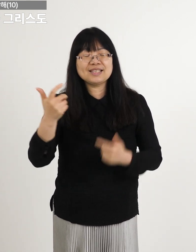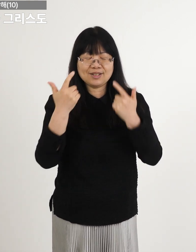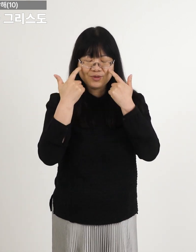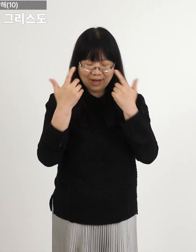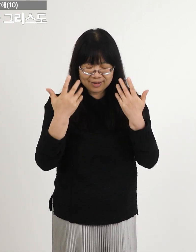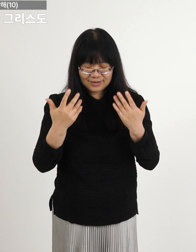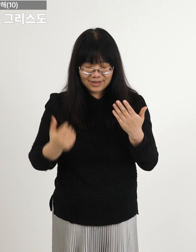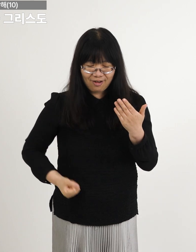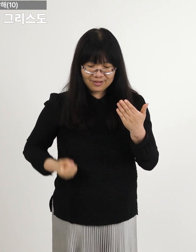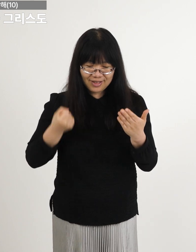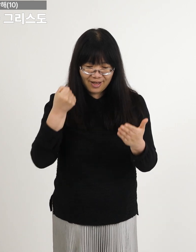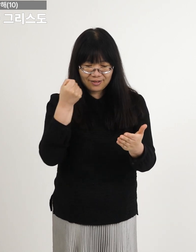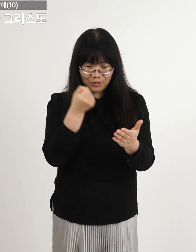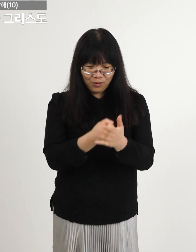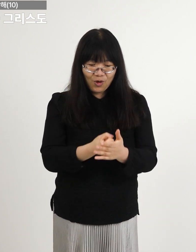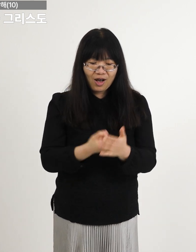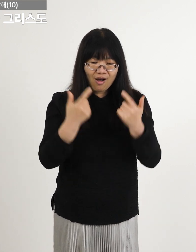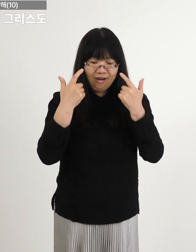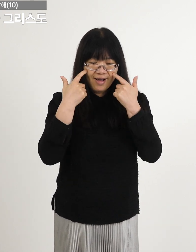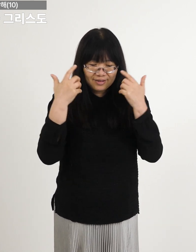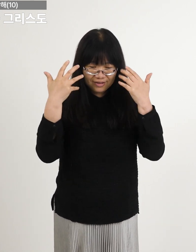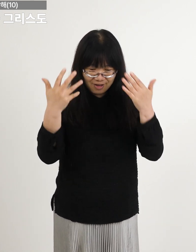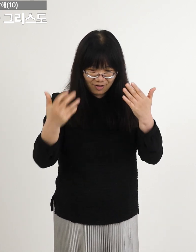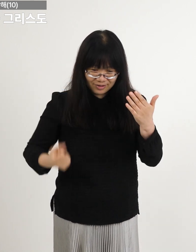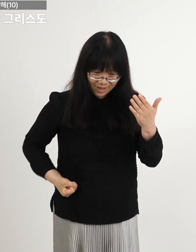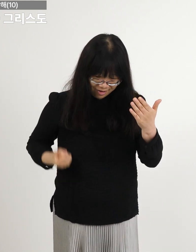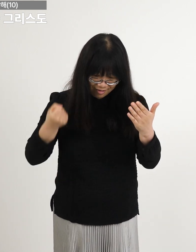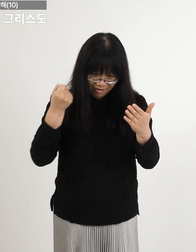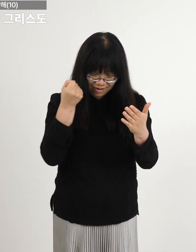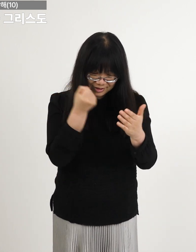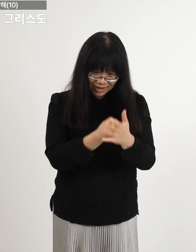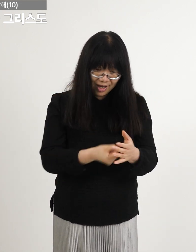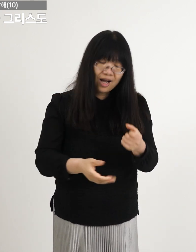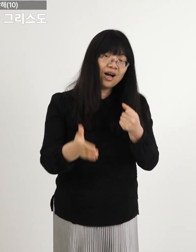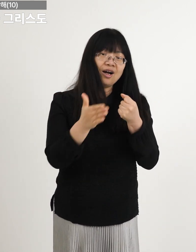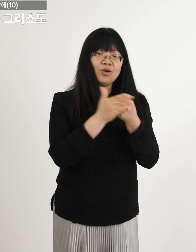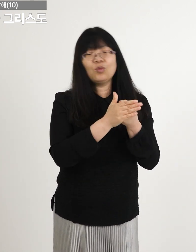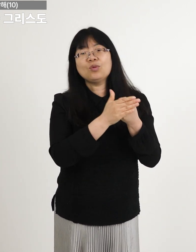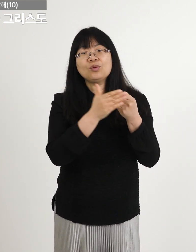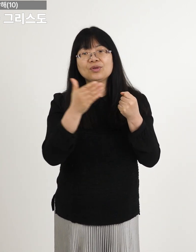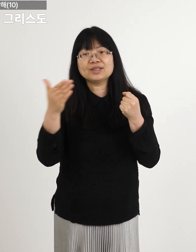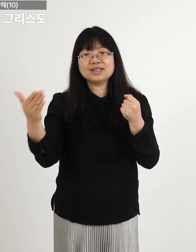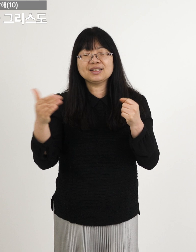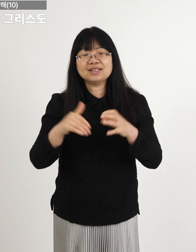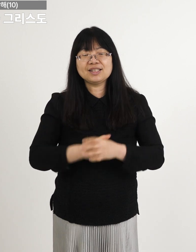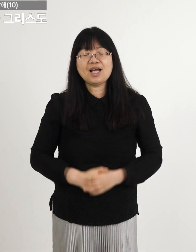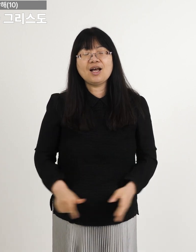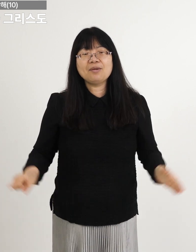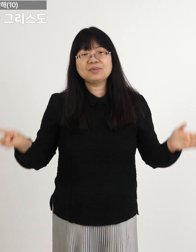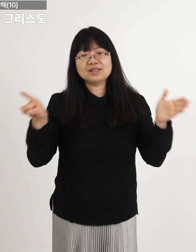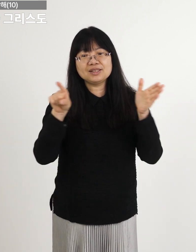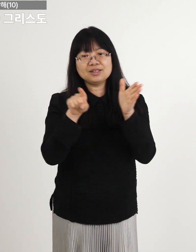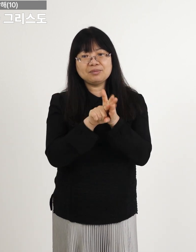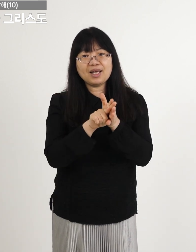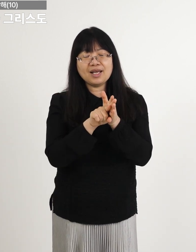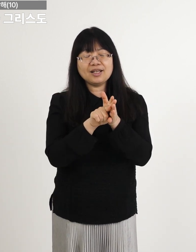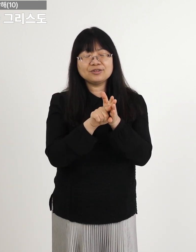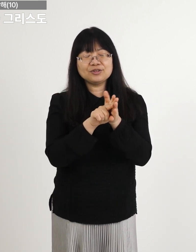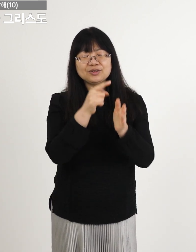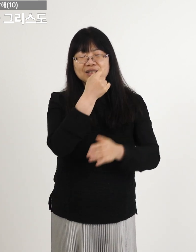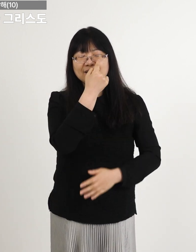영혼이 확정되고 확정되어 싸우리.